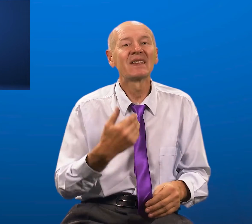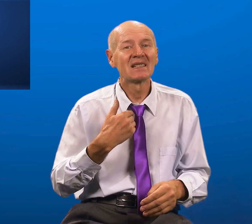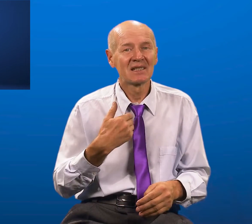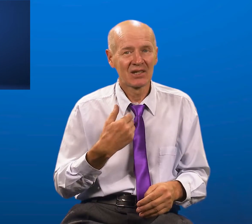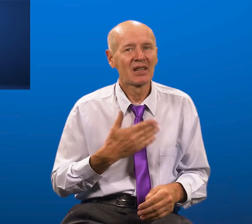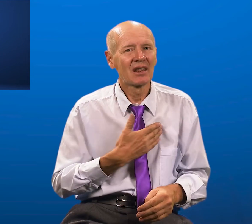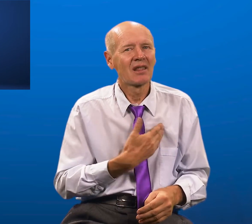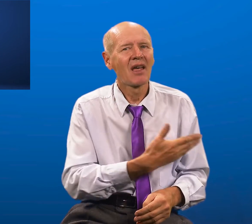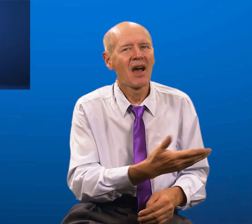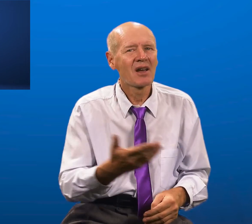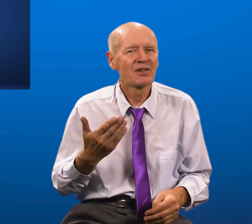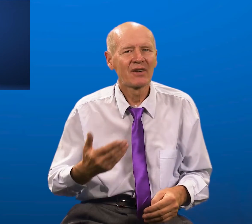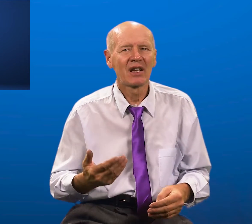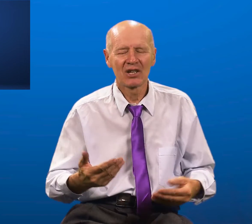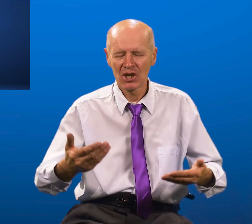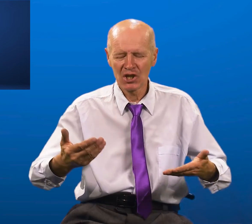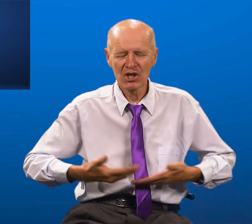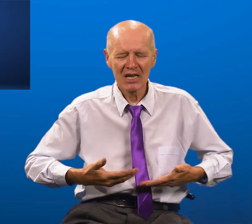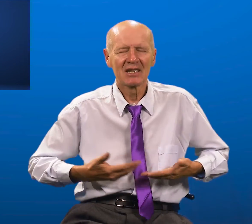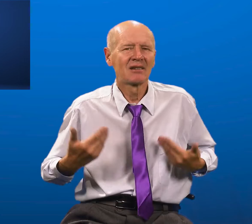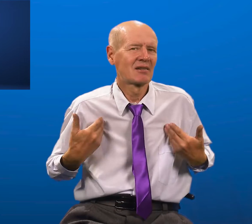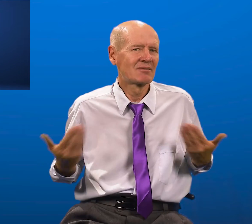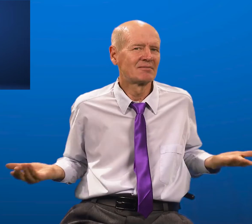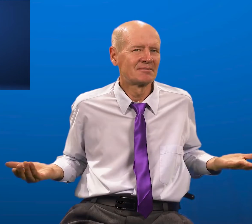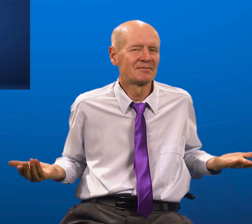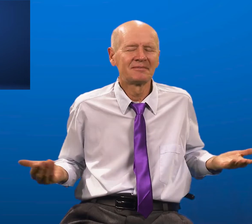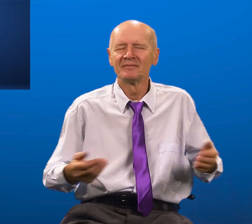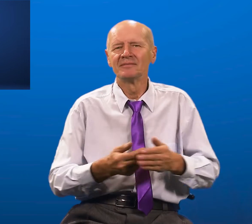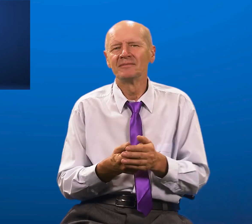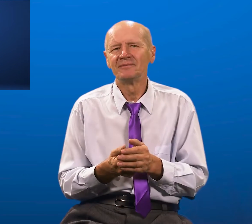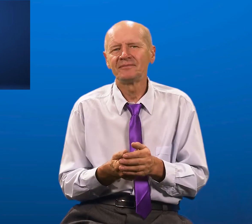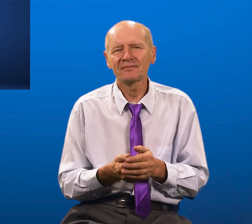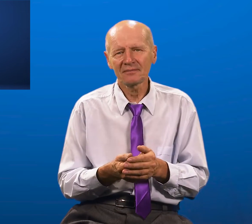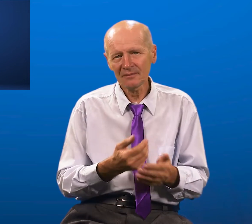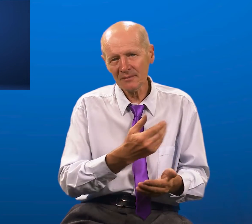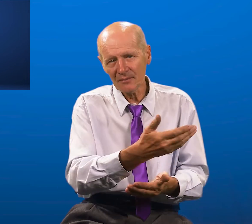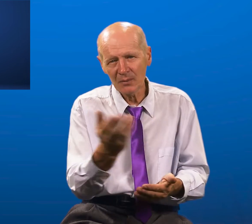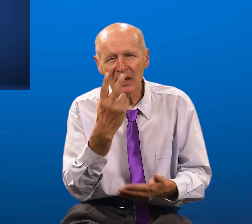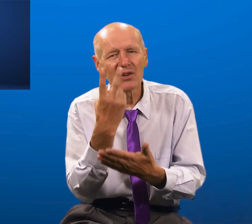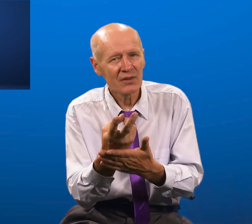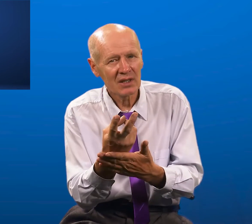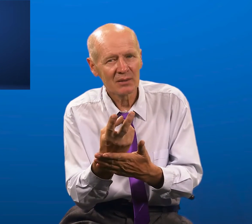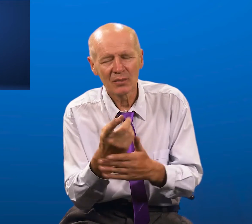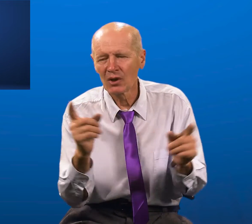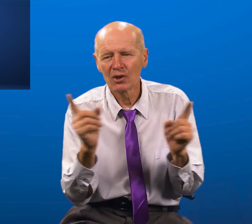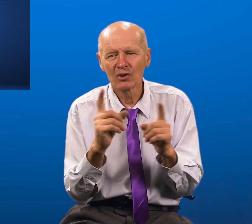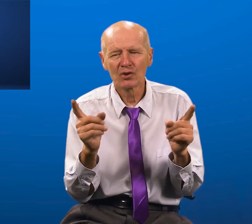удалить из нашей существа. Дальше мы видим о том, что для того, чтобы